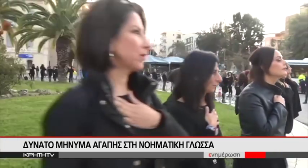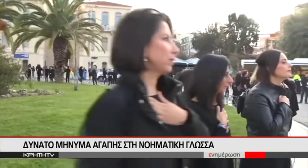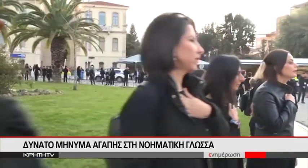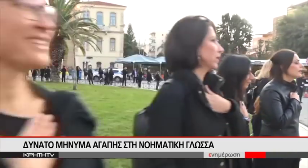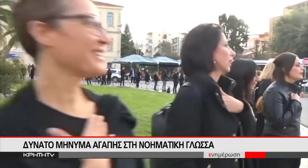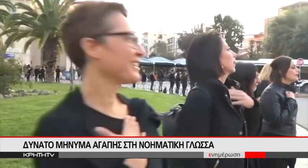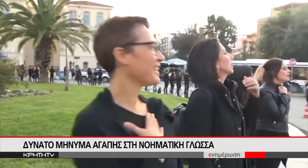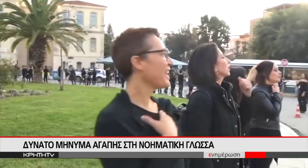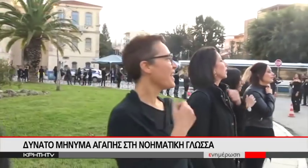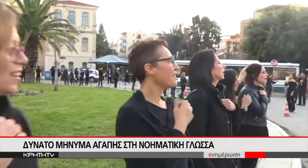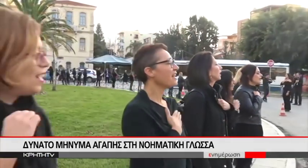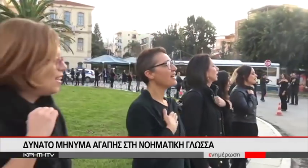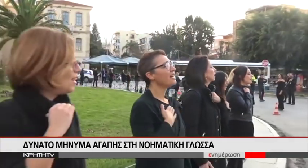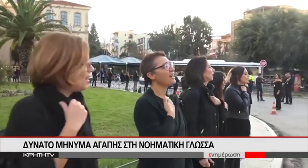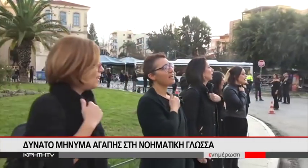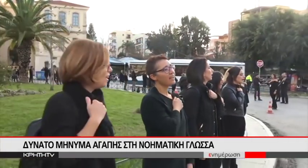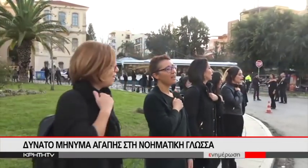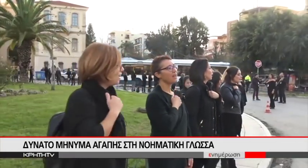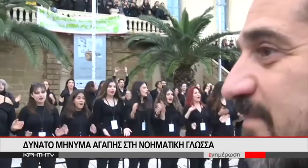όταν χρειαστεί να εκπαιδευτείς για να το εκφράσεις.